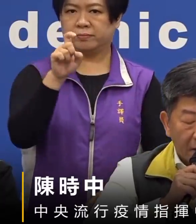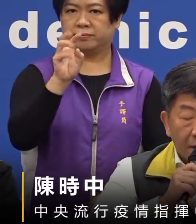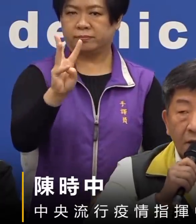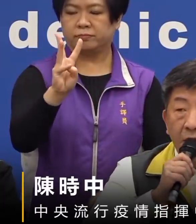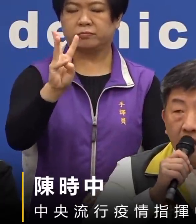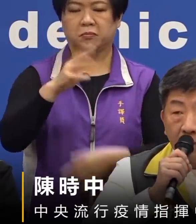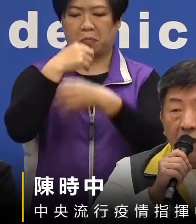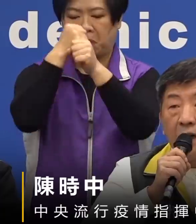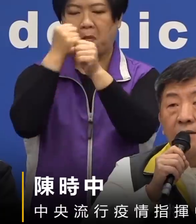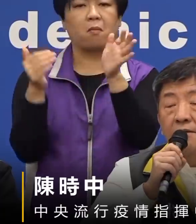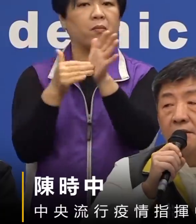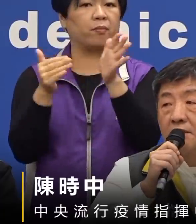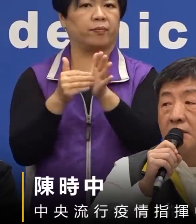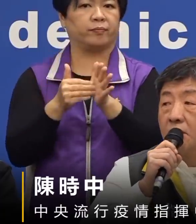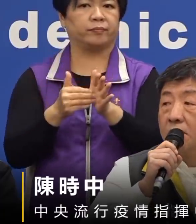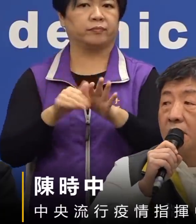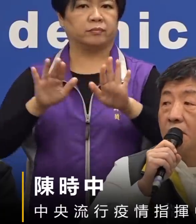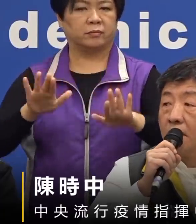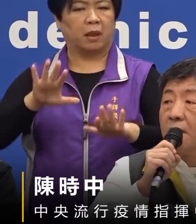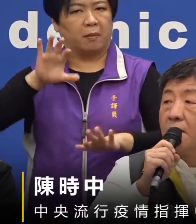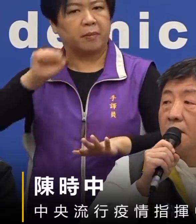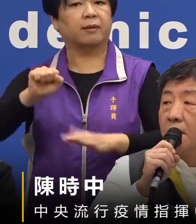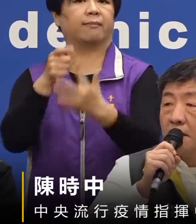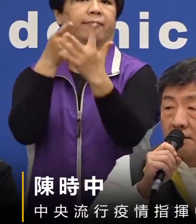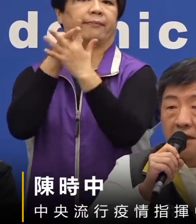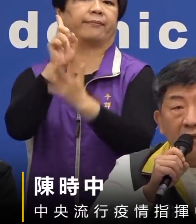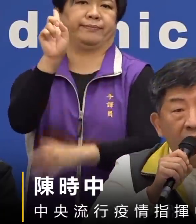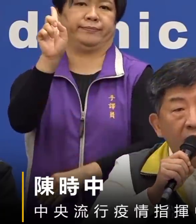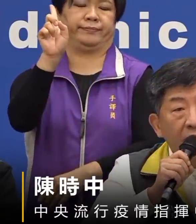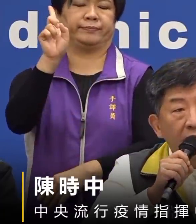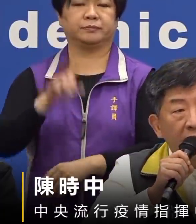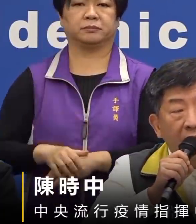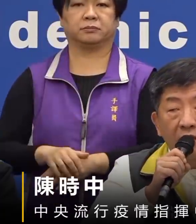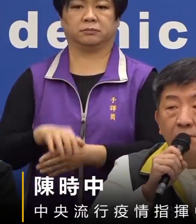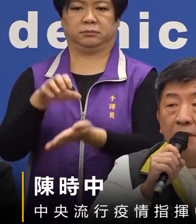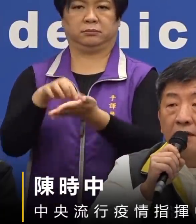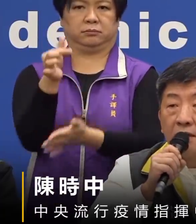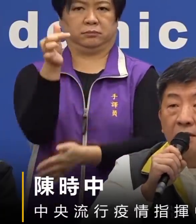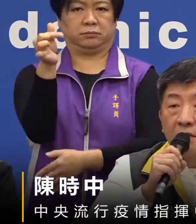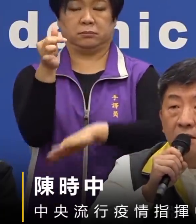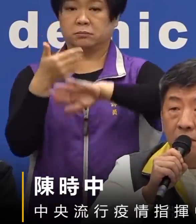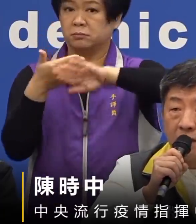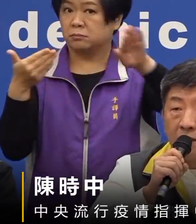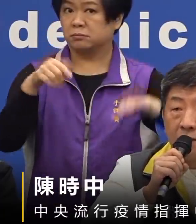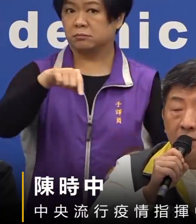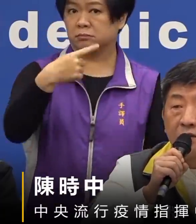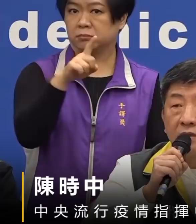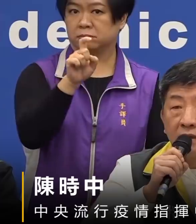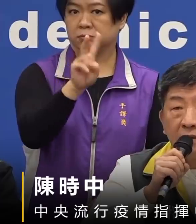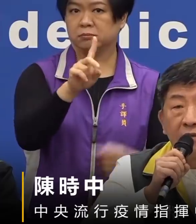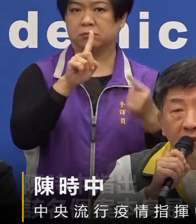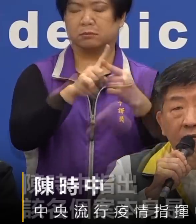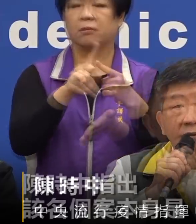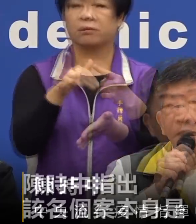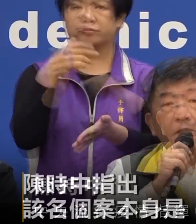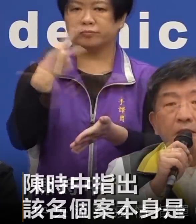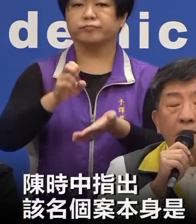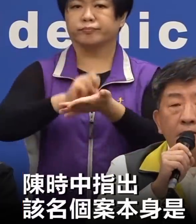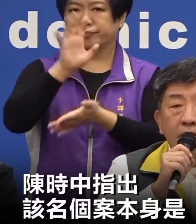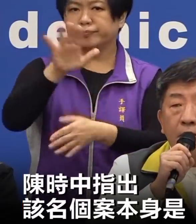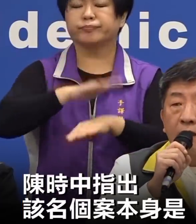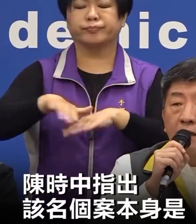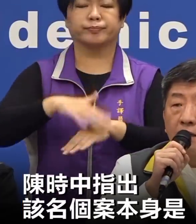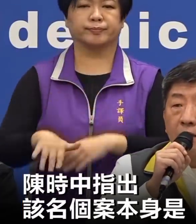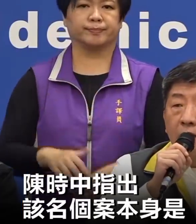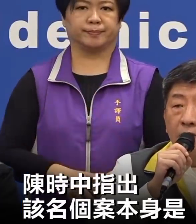体，那本案是其中的一位，好、是阳性。其他112位都是阴性。然后第